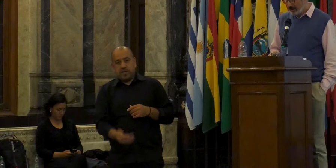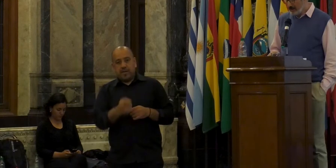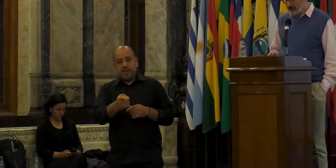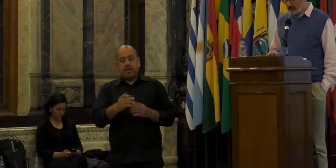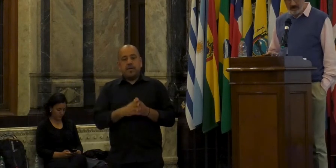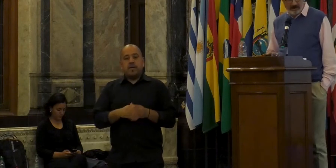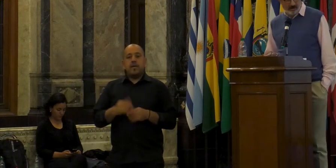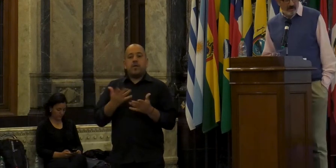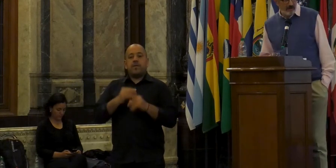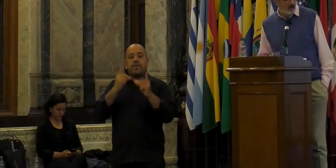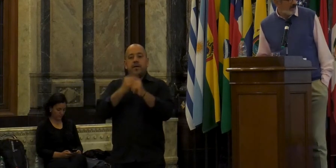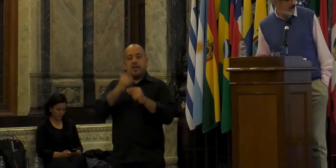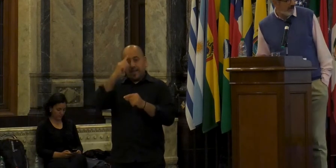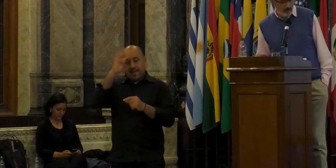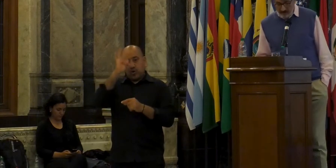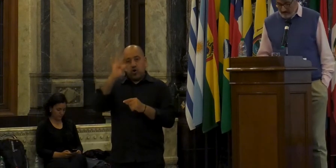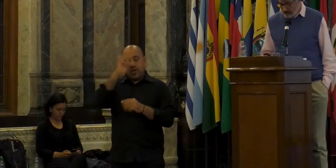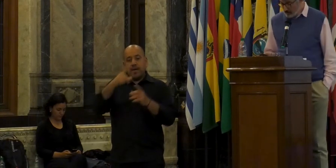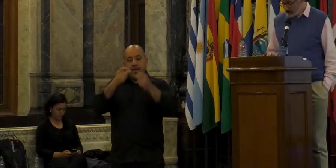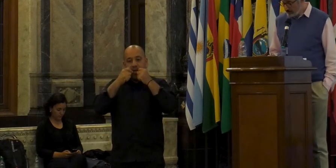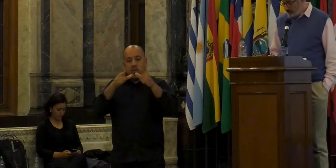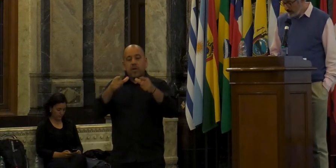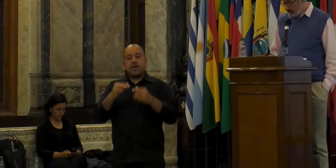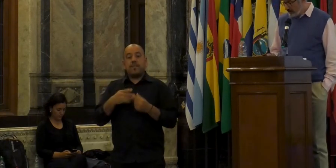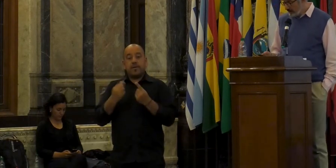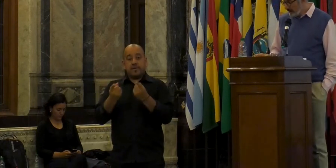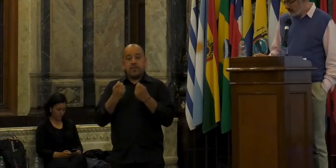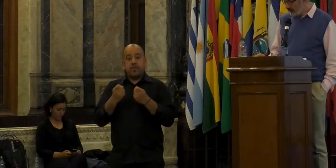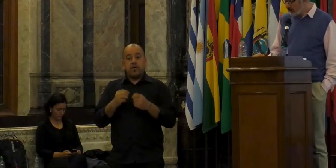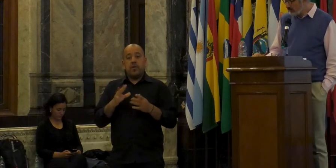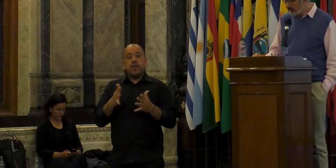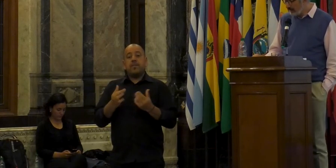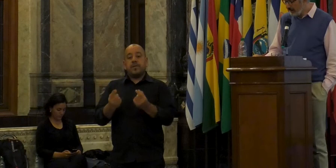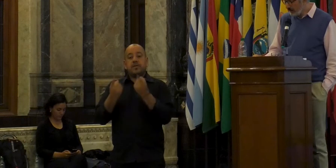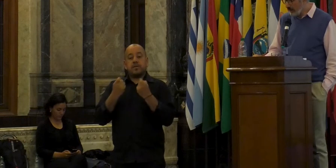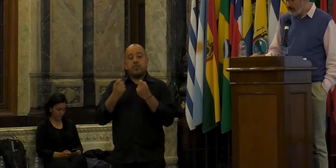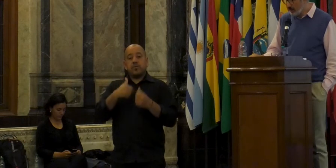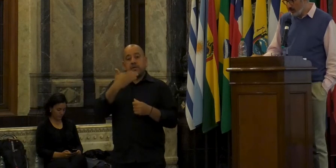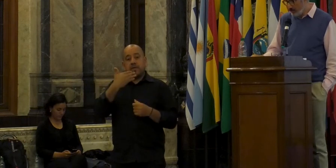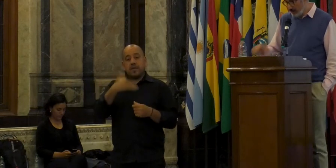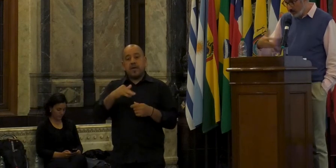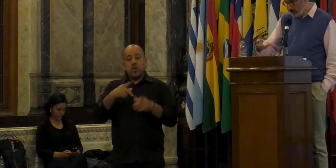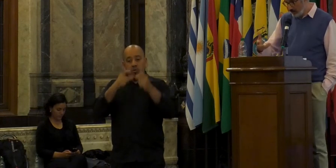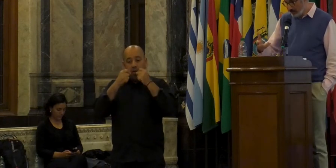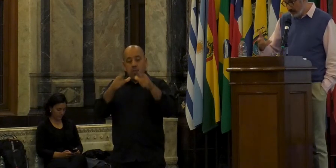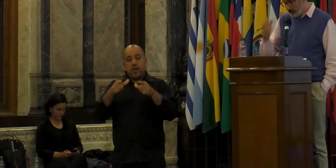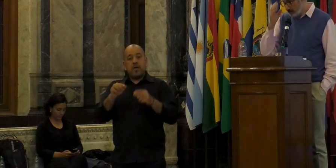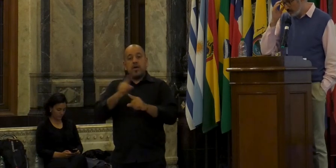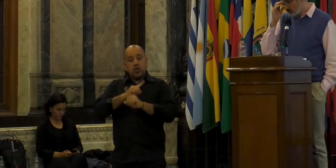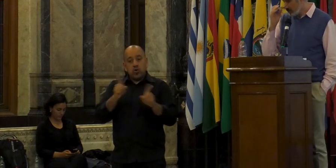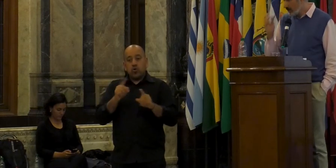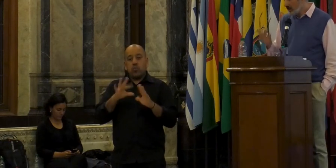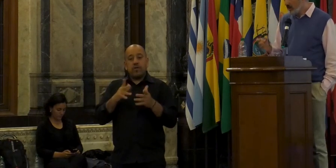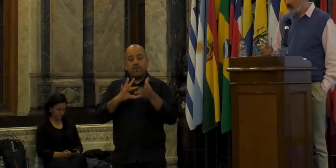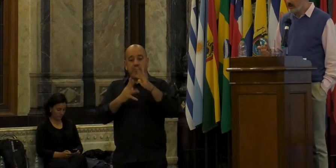finalmente unas palabritas sobre la teoría del lenguaje que creo que necesitamos. Y es que necesitamos entender el lenguaje no como un vehículo de